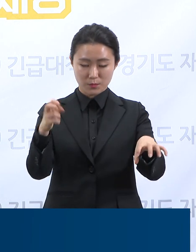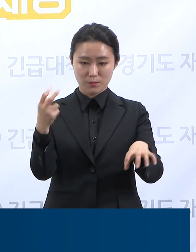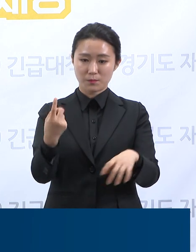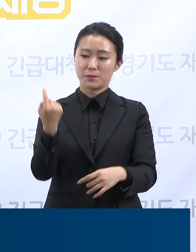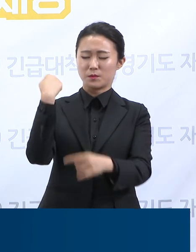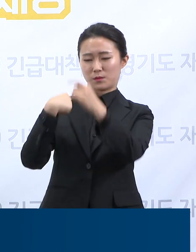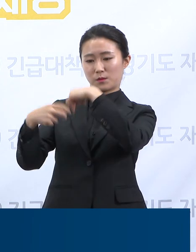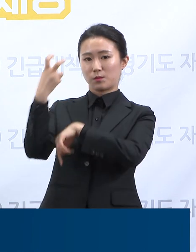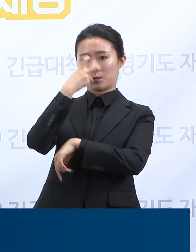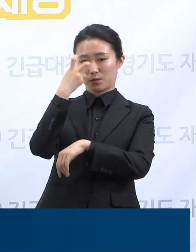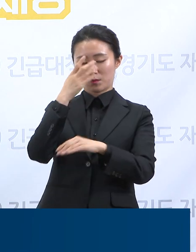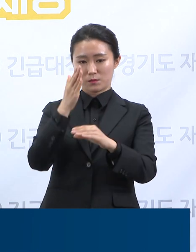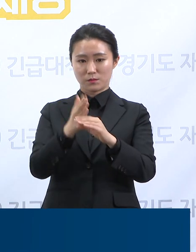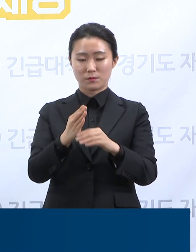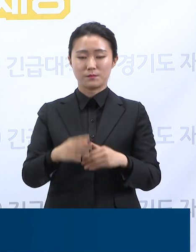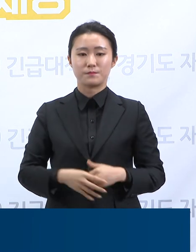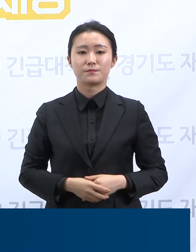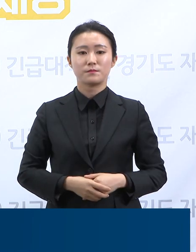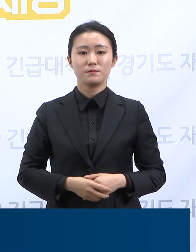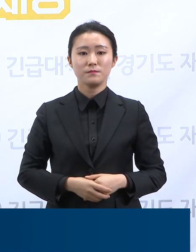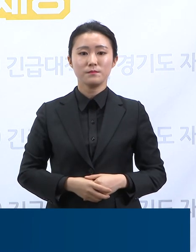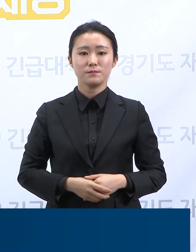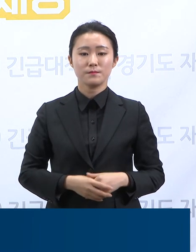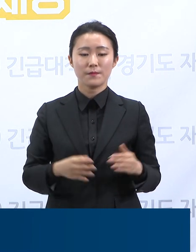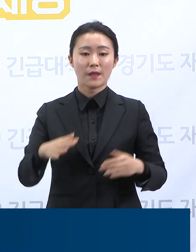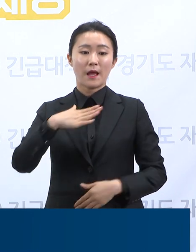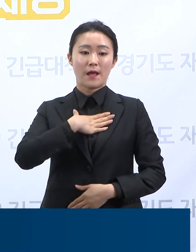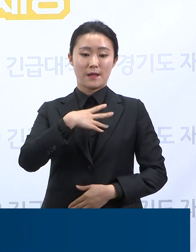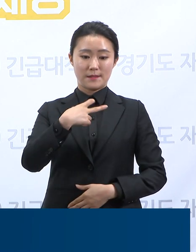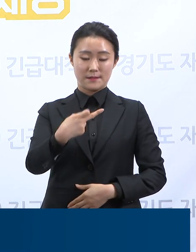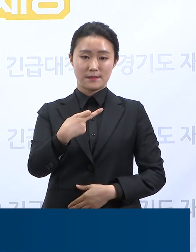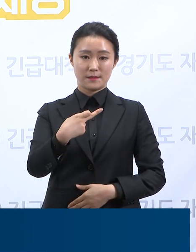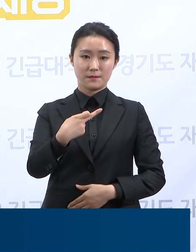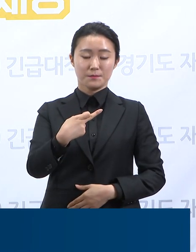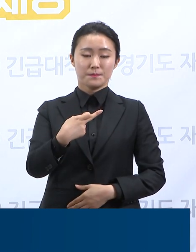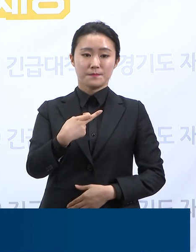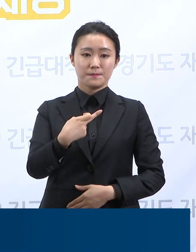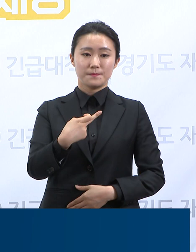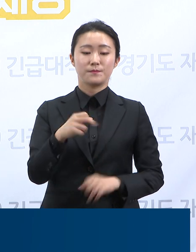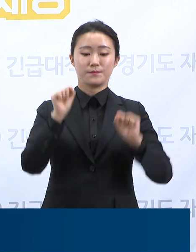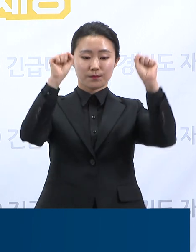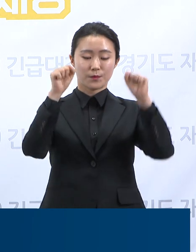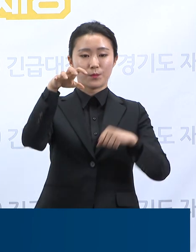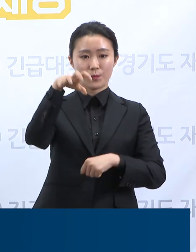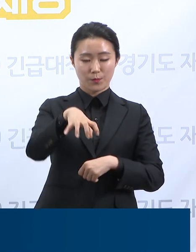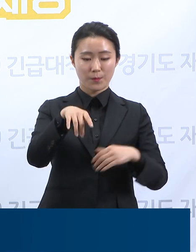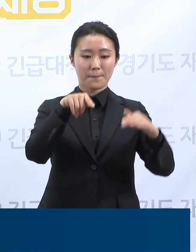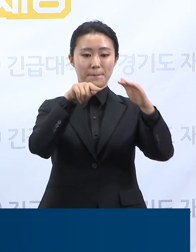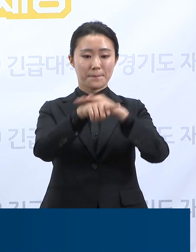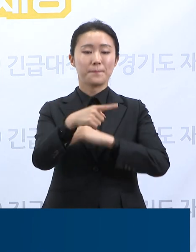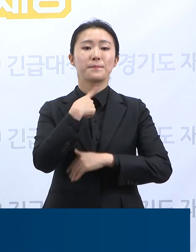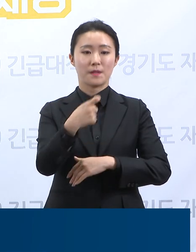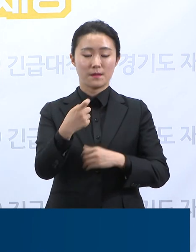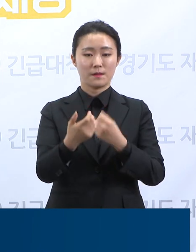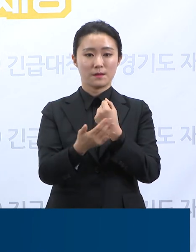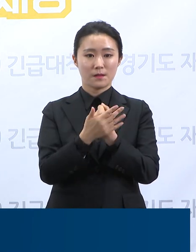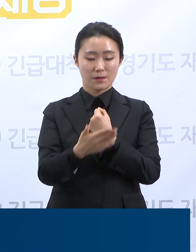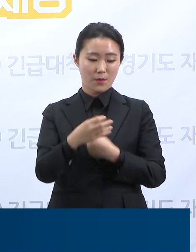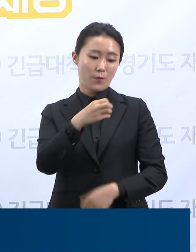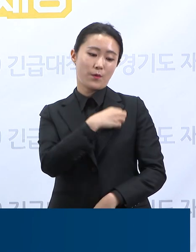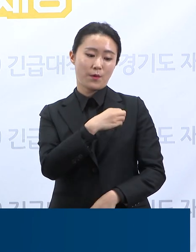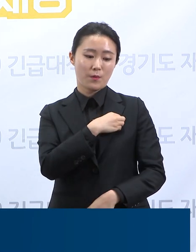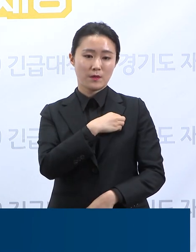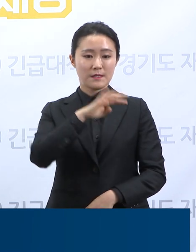15일과 16일 안산 소재 휘트니스에 방문한 이력이 있어 해당 시설 직원 및 회원 등 401명을 대상으로